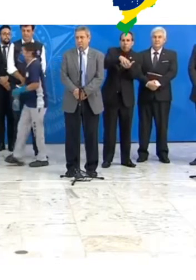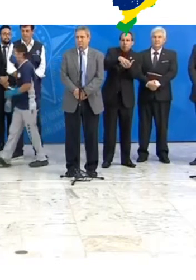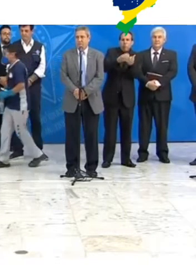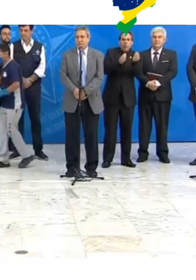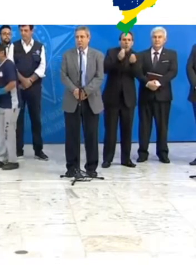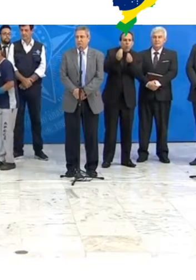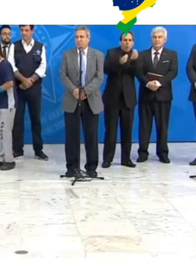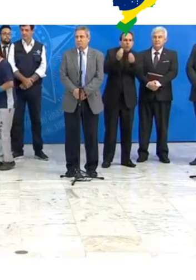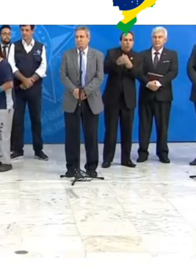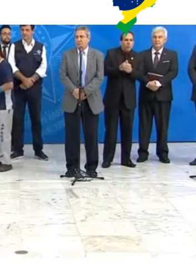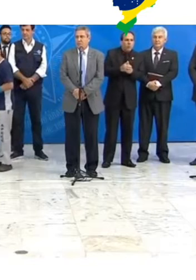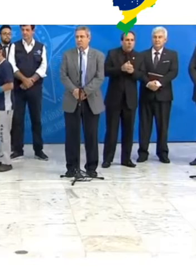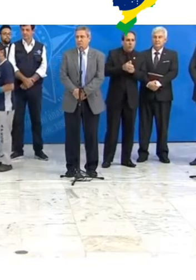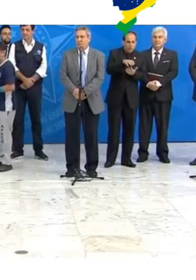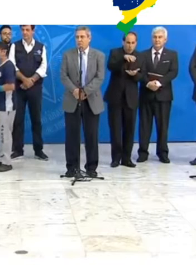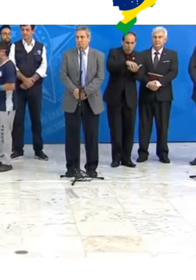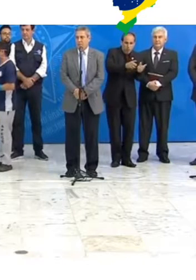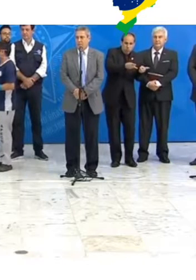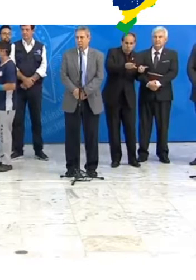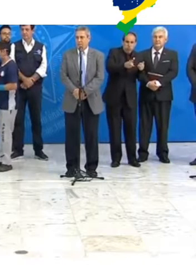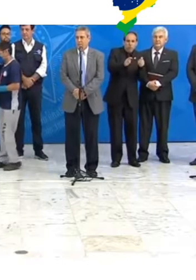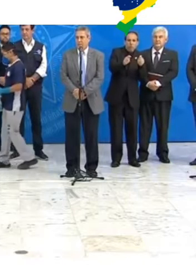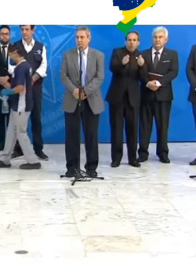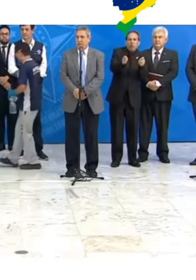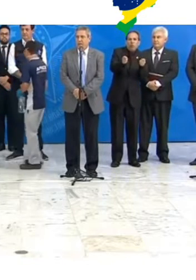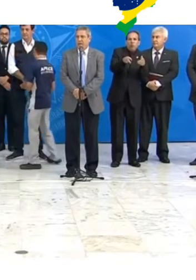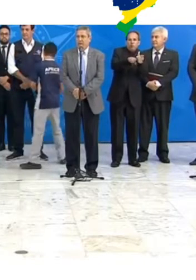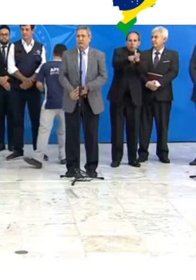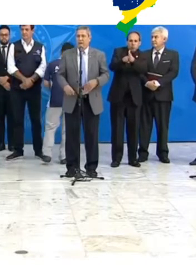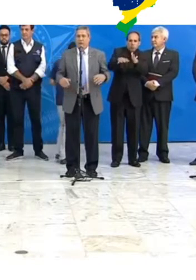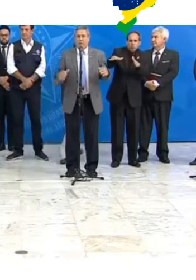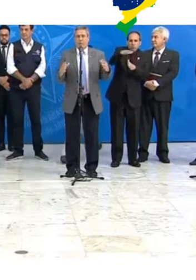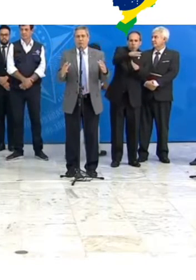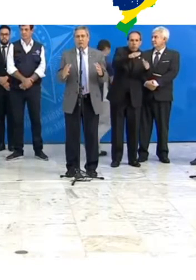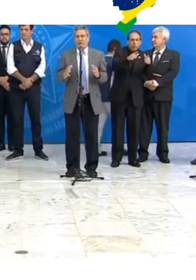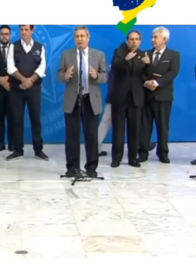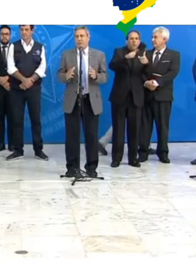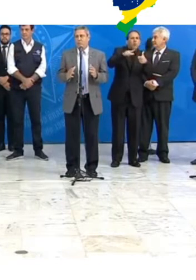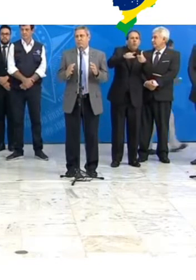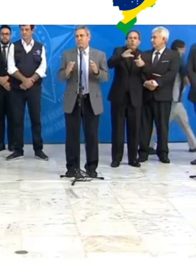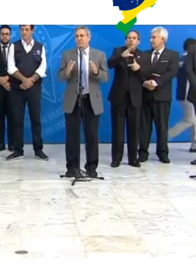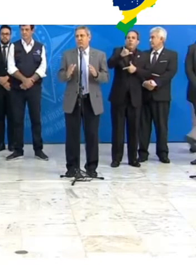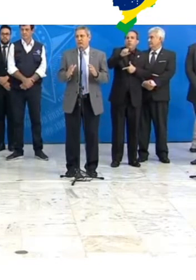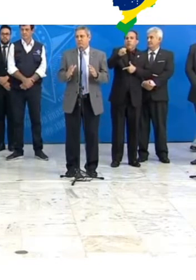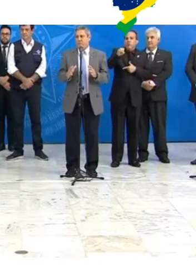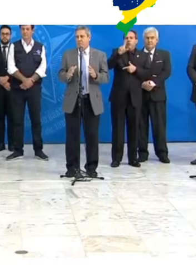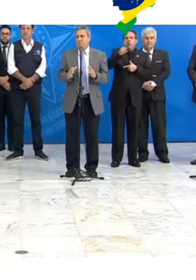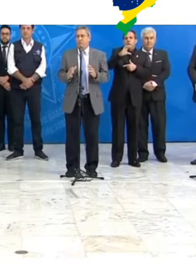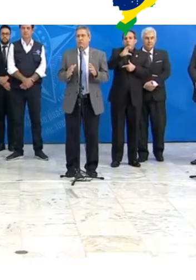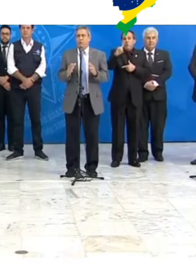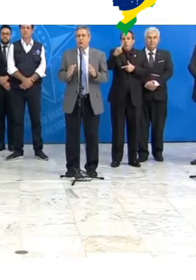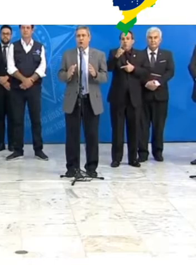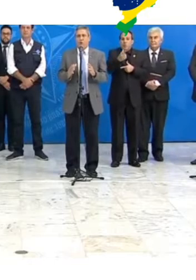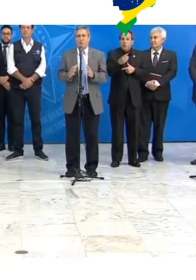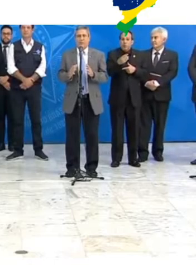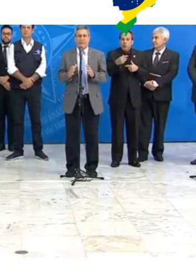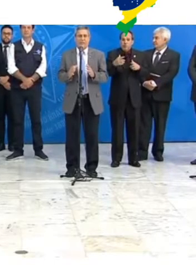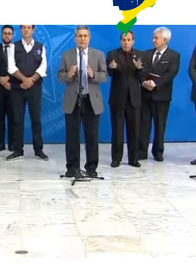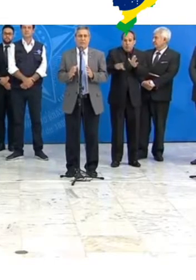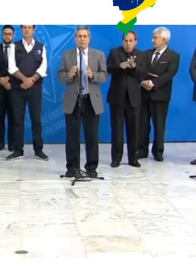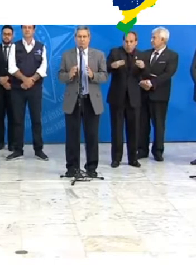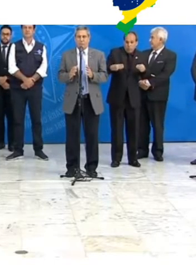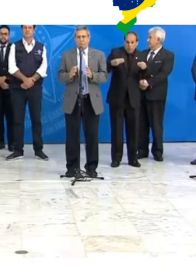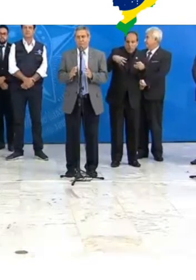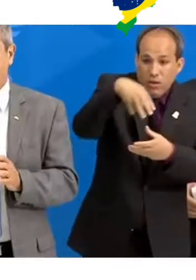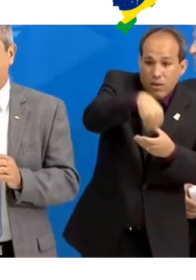claro. Esse Comitê de Monitoramento da Crise, ele coordena os ministérios e os órgãos